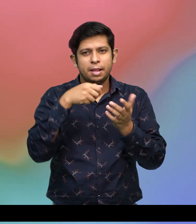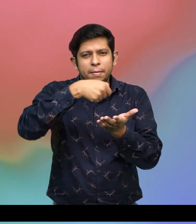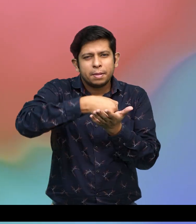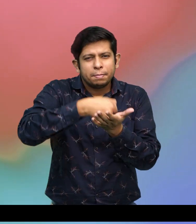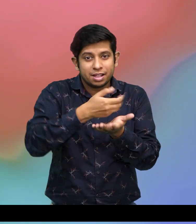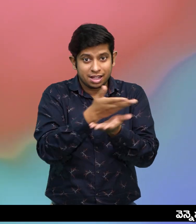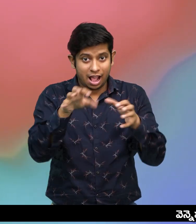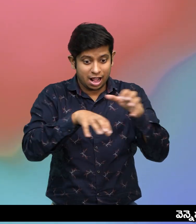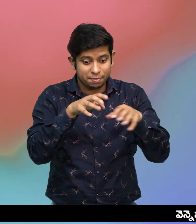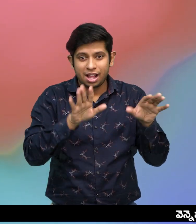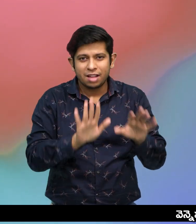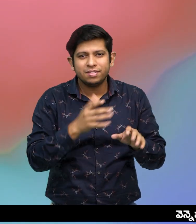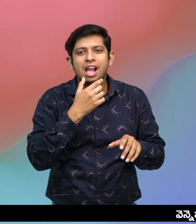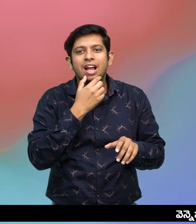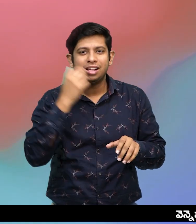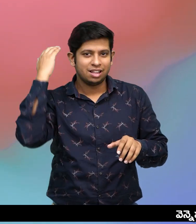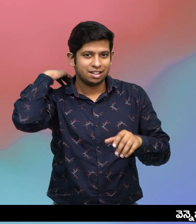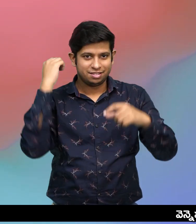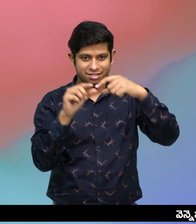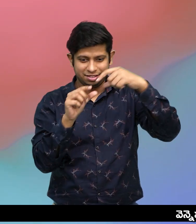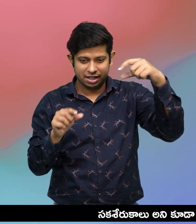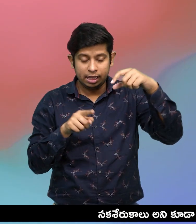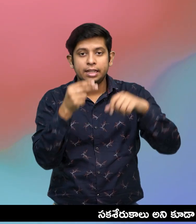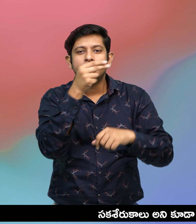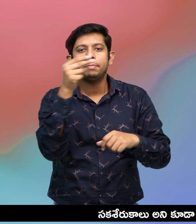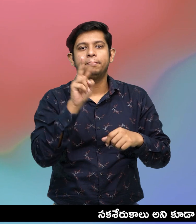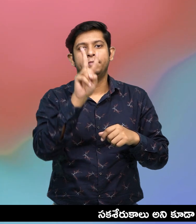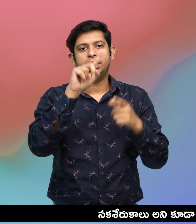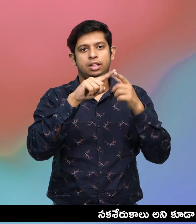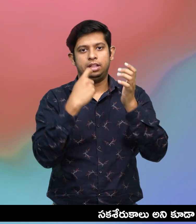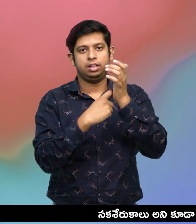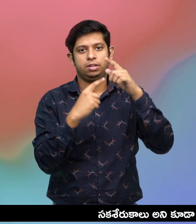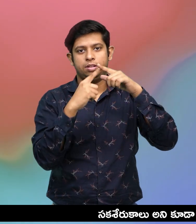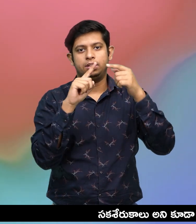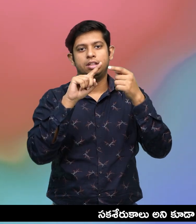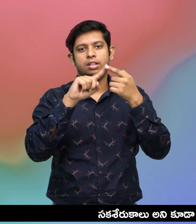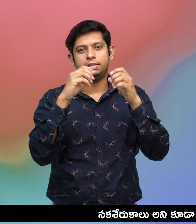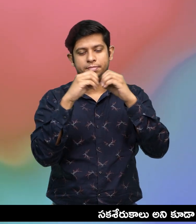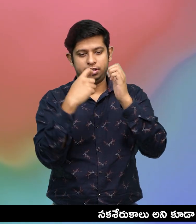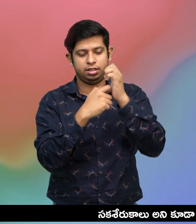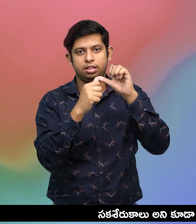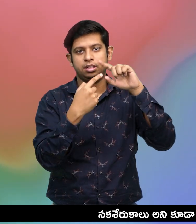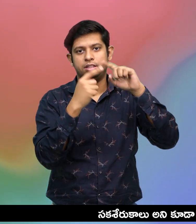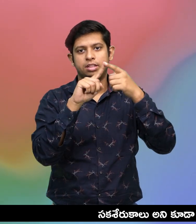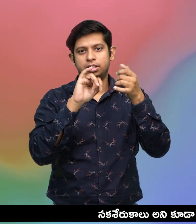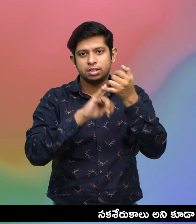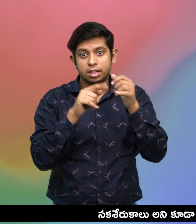మరియు వెన్నెముక ఉన్న ఈ జంతువులను సకశేరుకాలు అని కూడా ఏ ప్రాతిపదికన వర్గీకరించారు